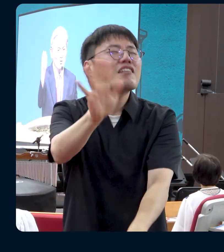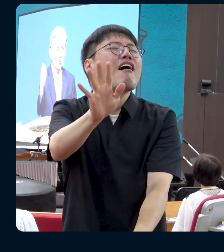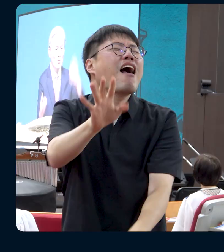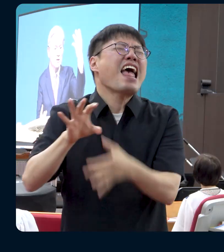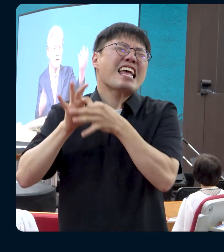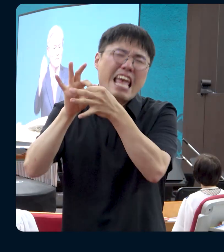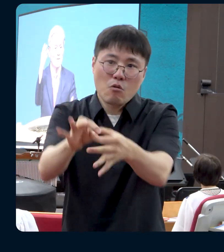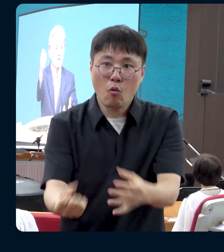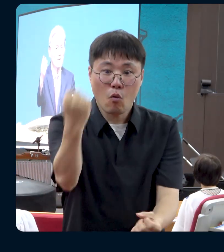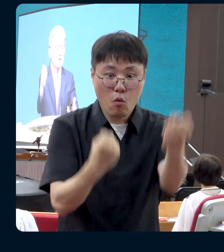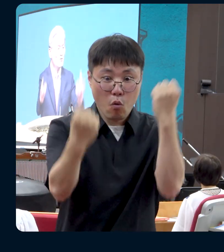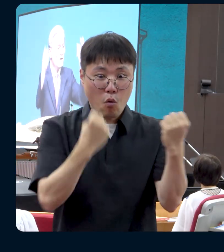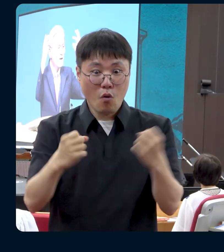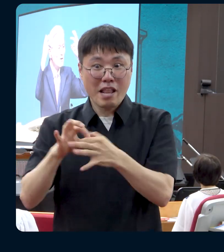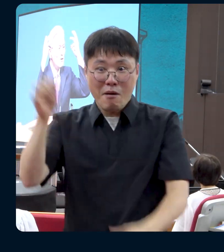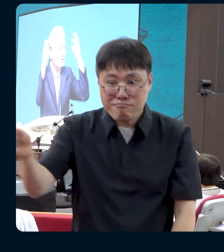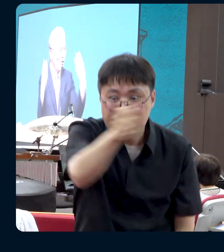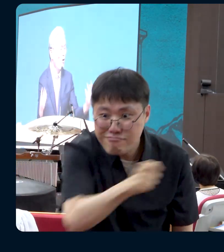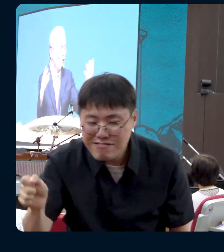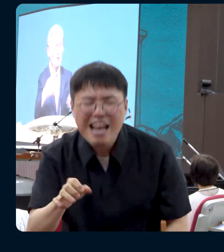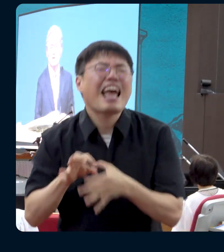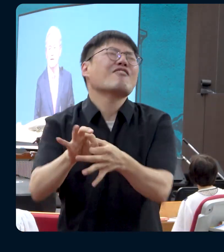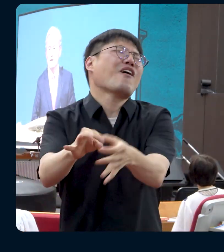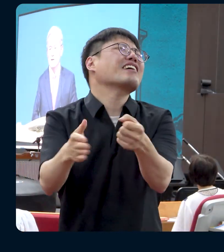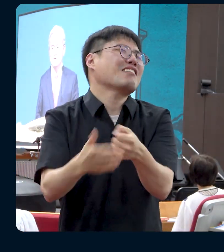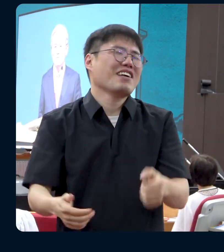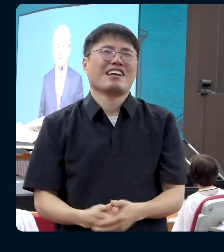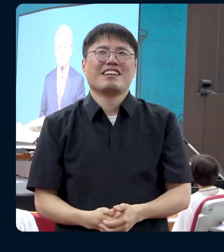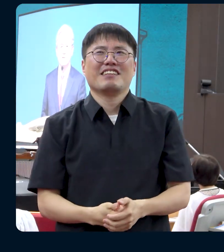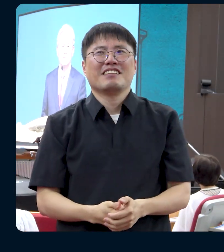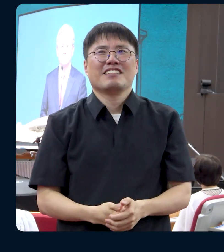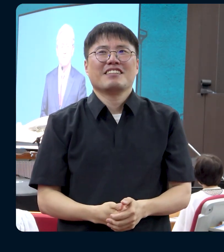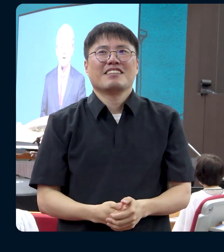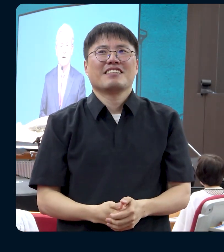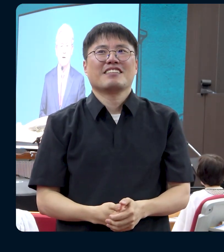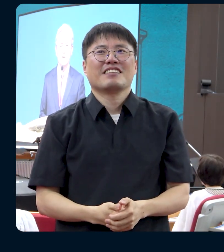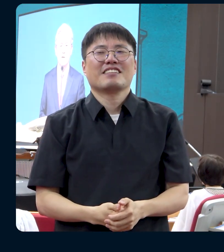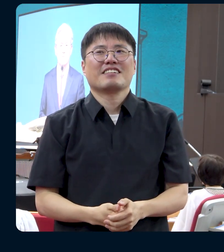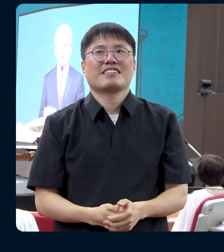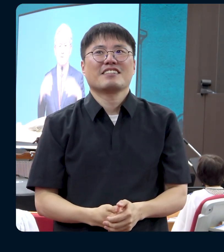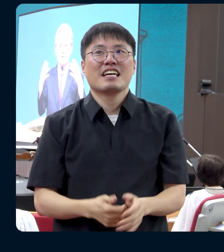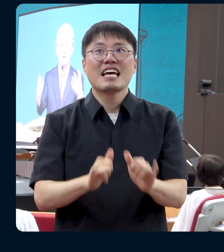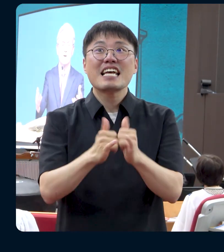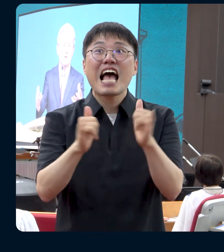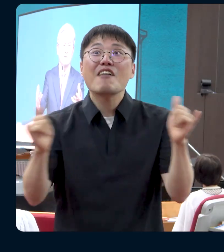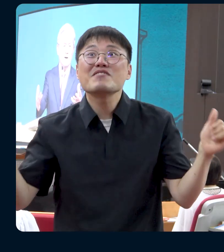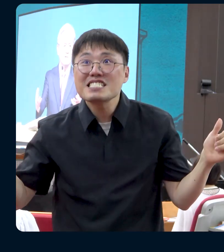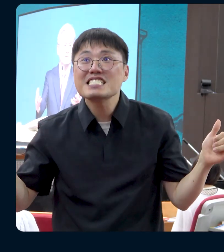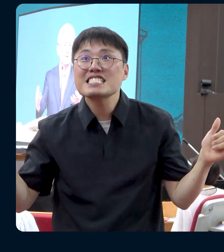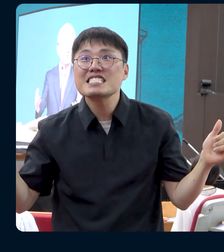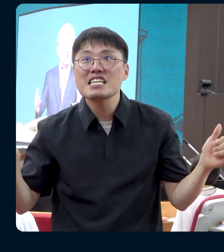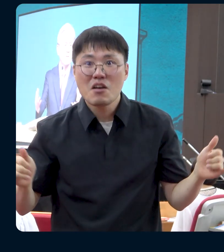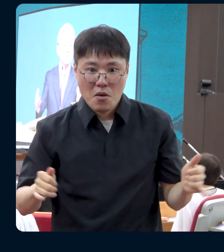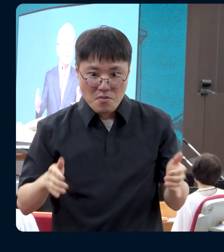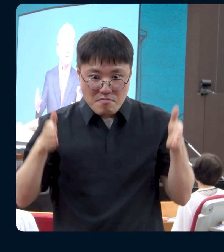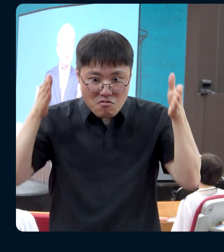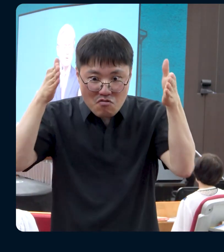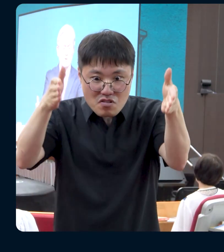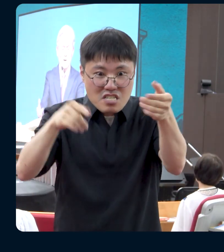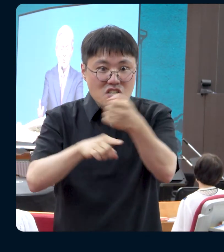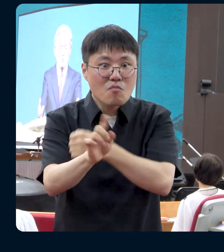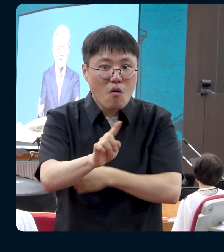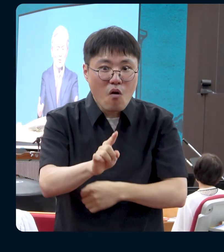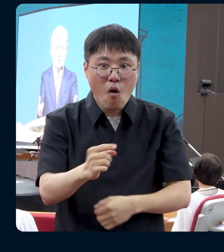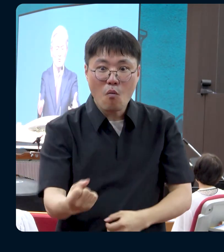그냥 없어진 게 아니라 계속 올라오잖아요. 그런데 더 이게 정말 사람들이 이걸 하는